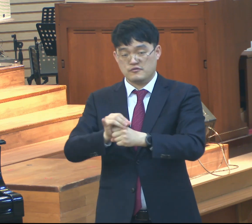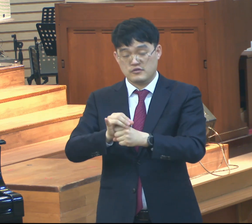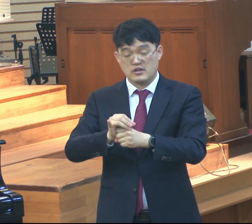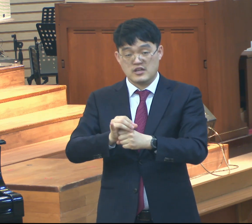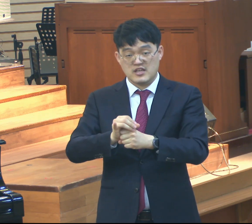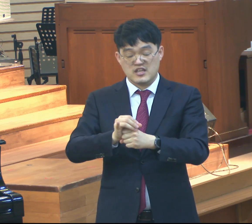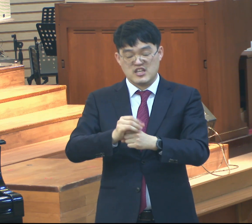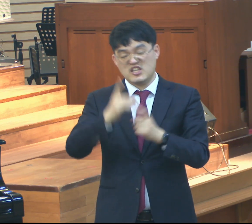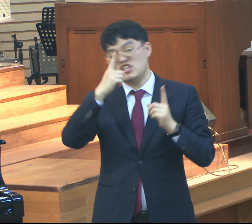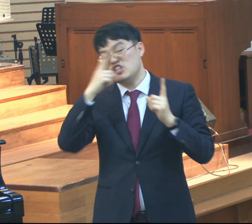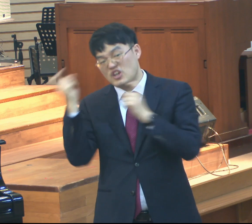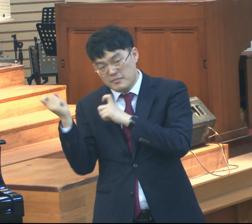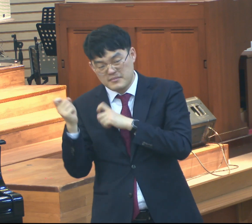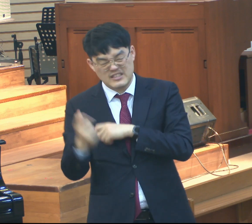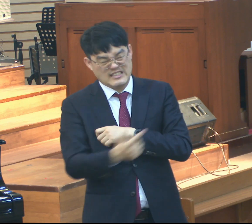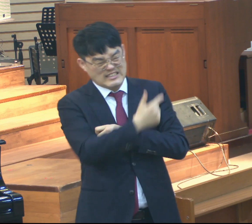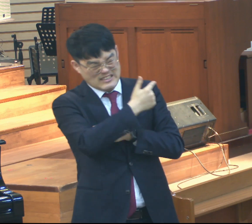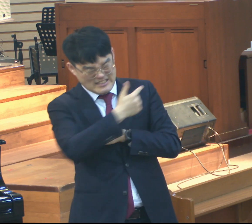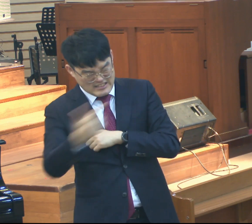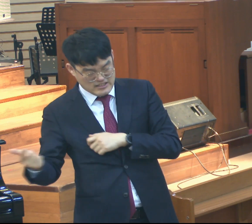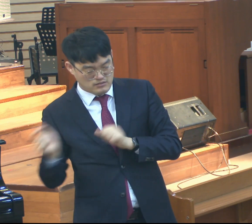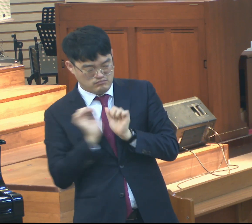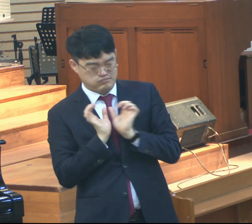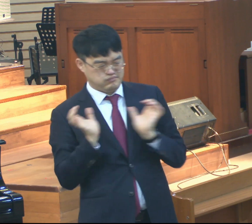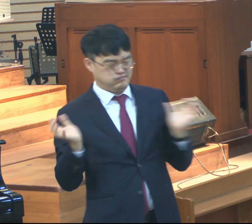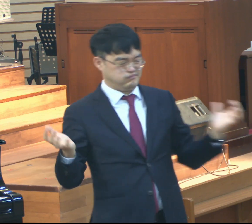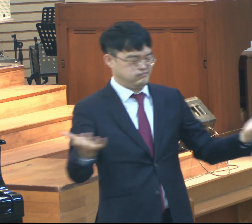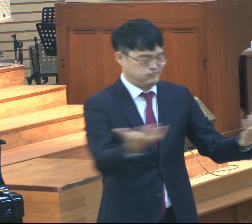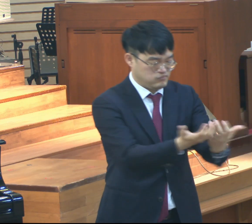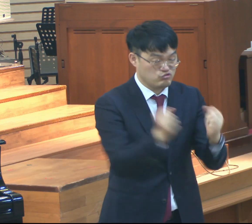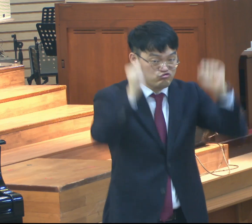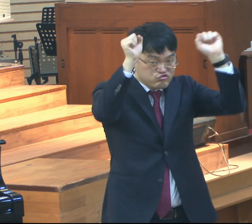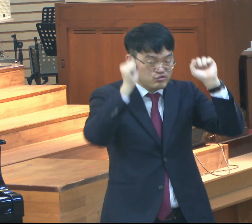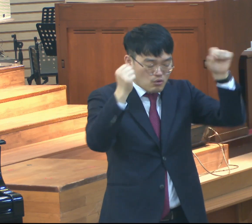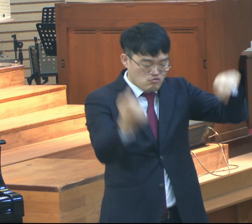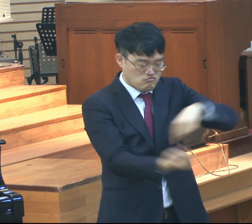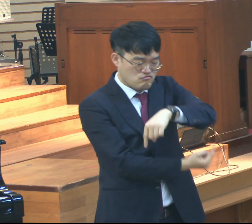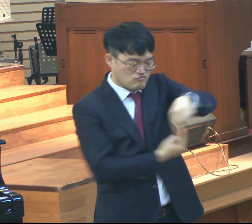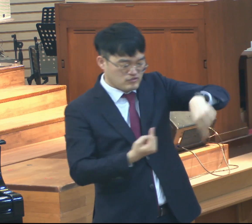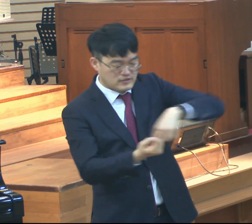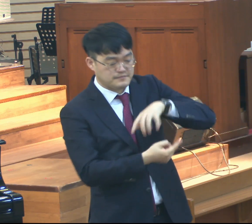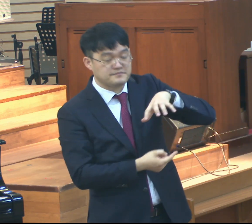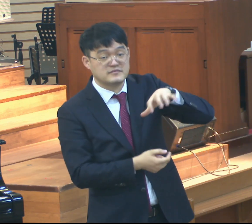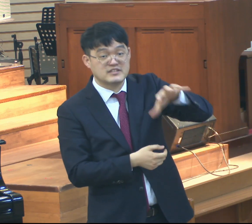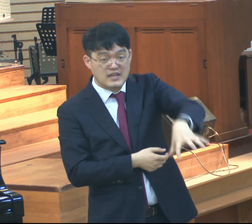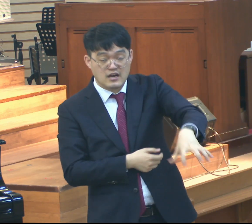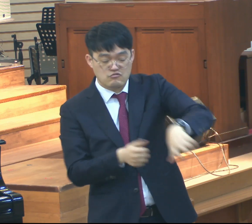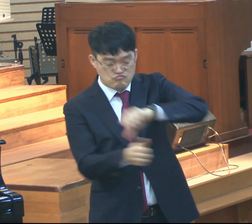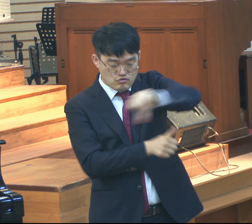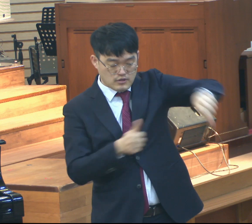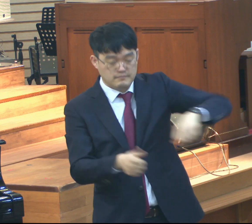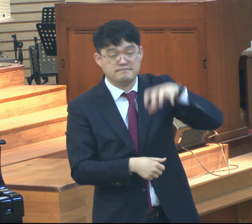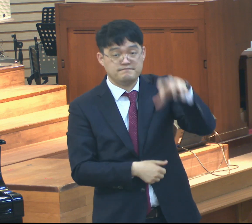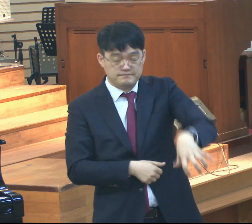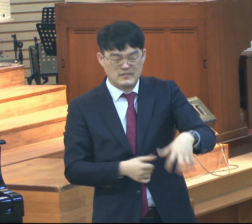큰 행사를 치렀습니다. 수많은 야수를 풀어놓고 검투사 1000명이 나와서 피를 흘리는